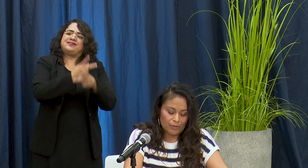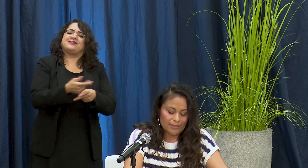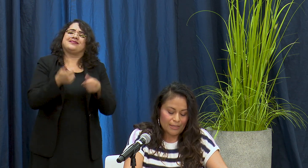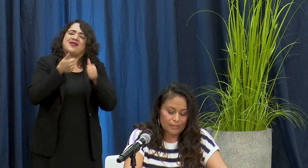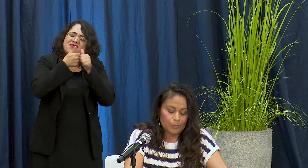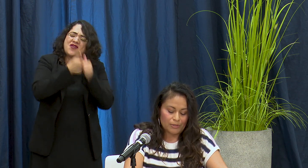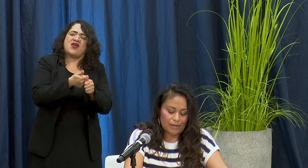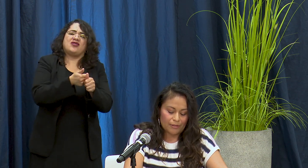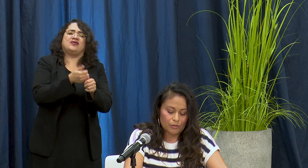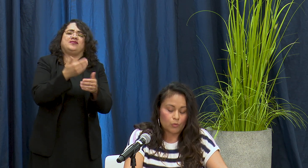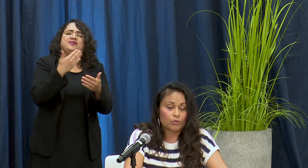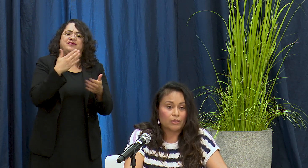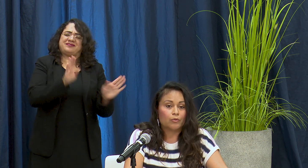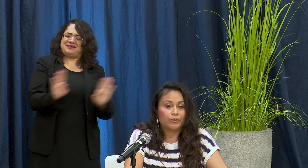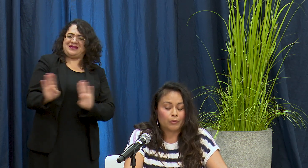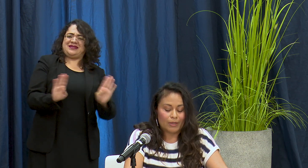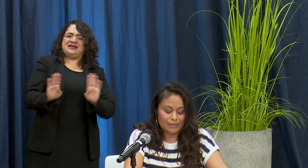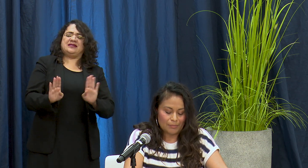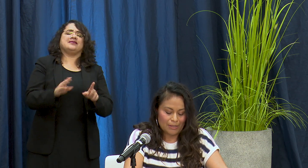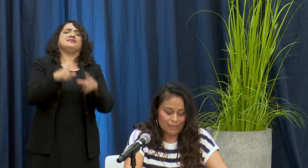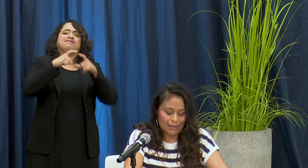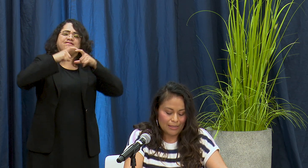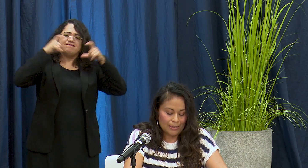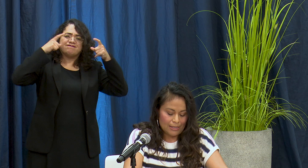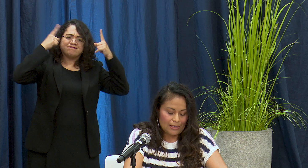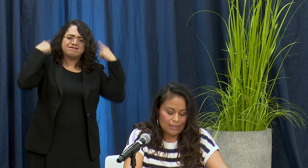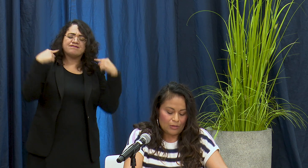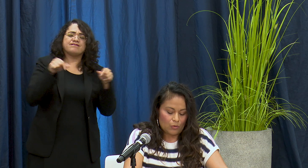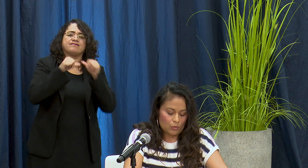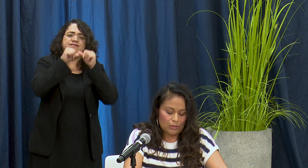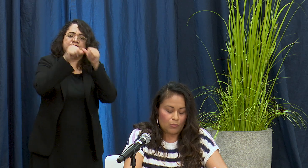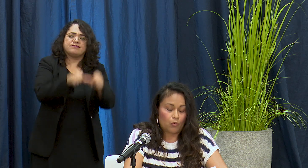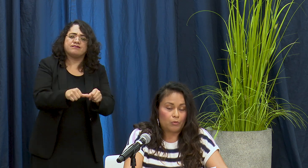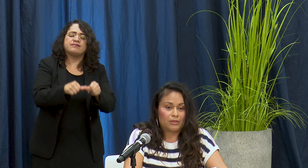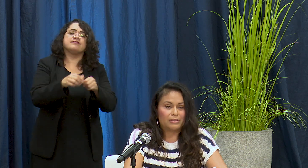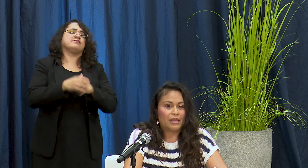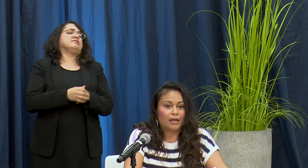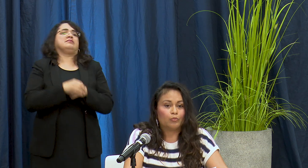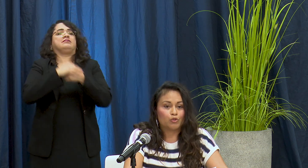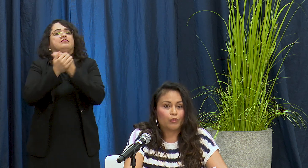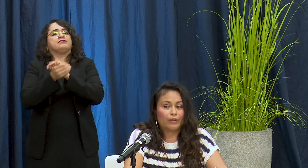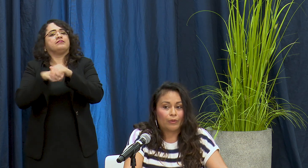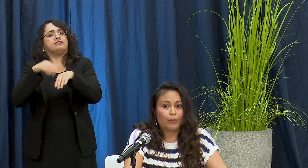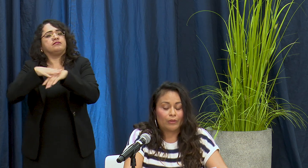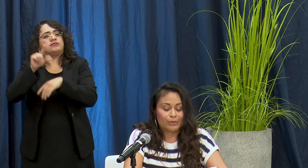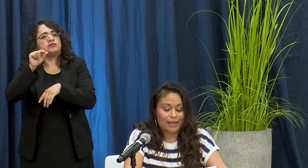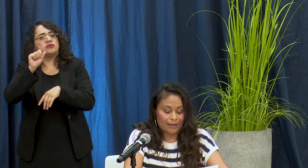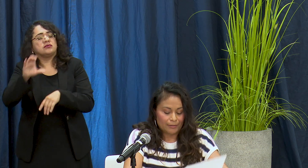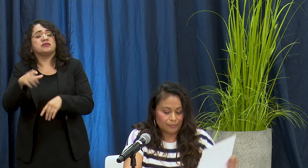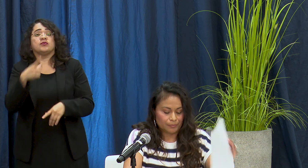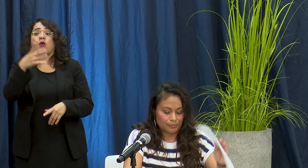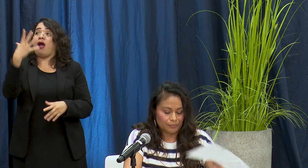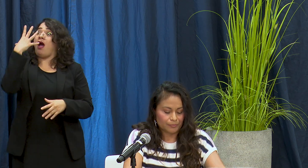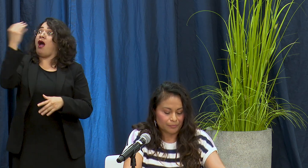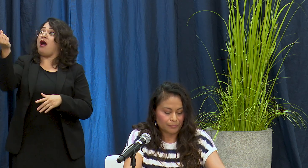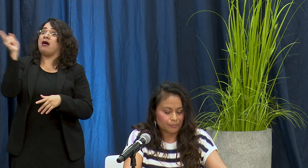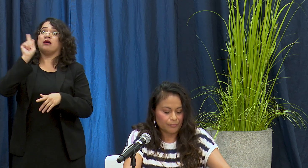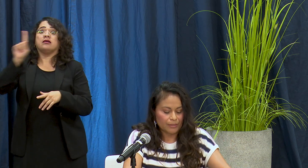Por favor, sean responsables, usen coberturas de máscara y tengan mucho cuidado cuando salgan.